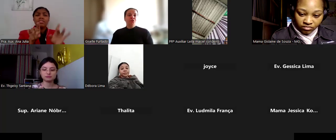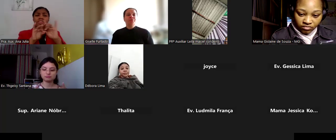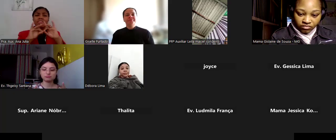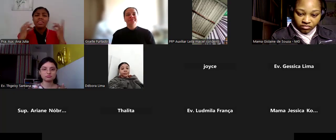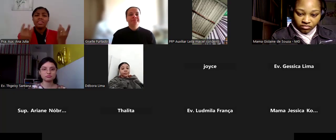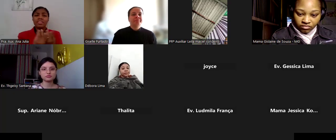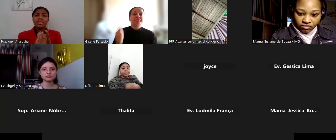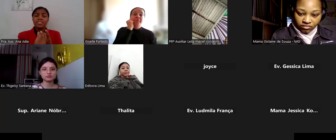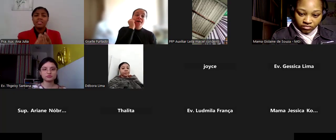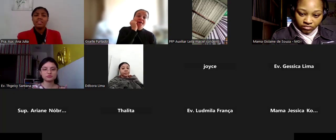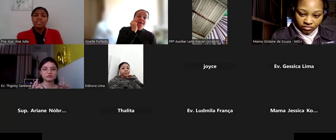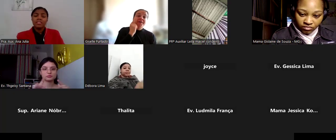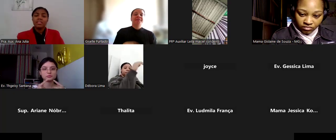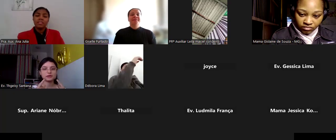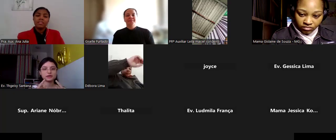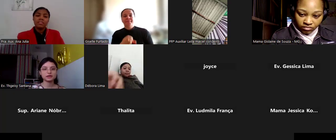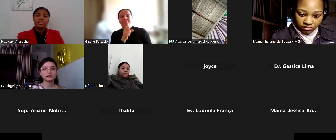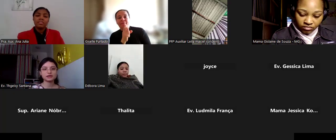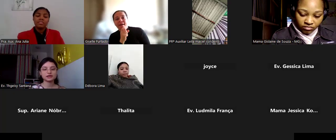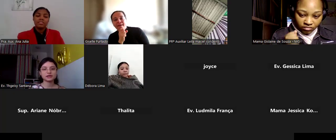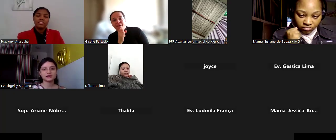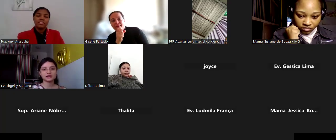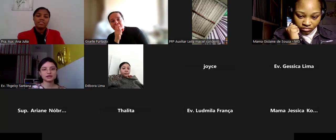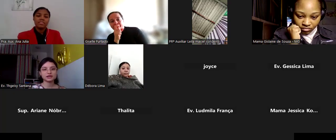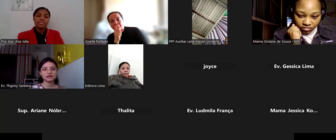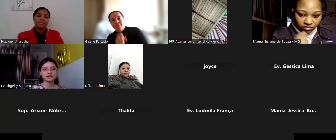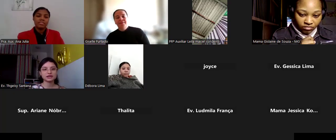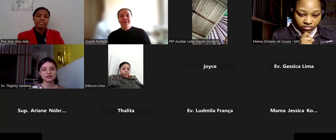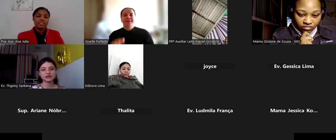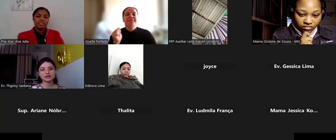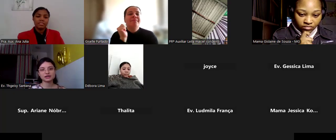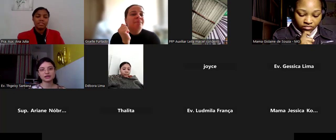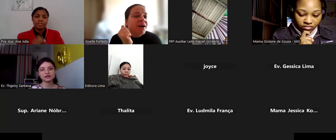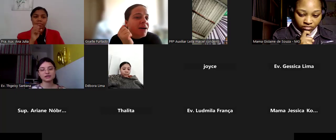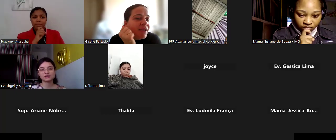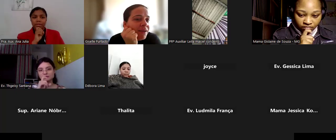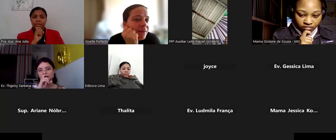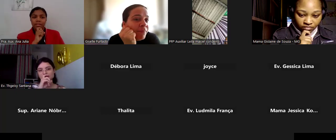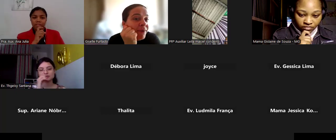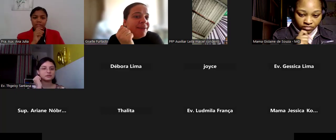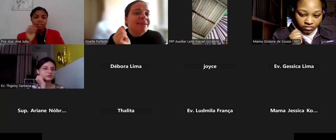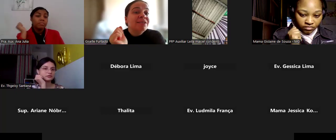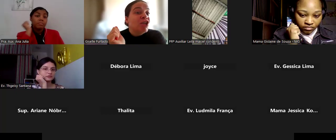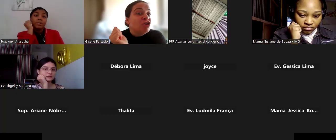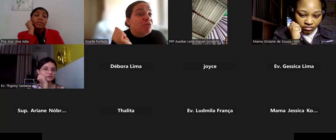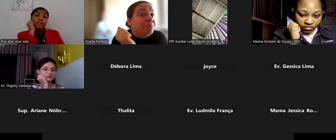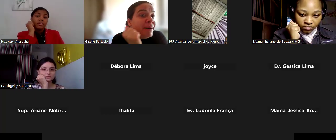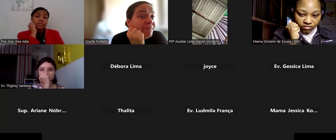filho, mãe, pai, é. Mãe, mamãe. Esse é o sinal de